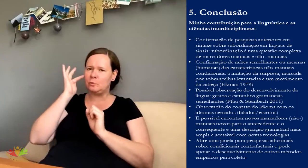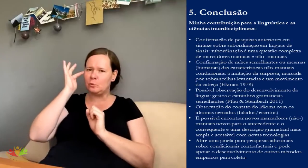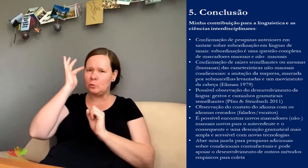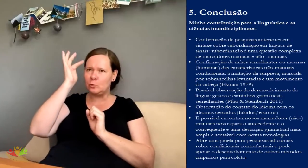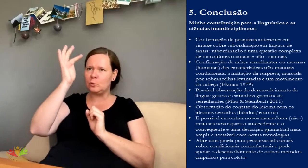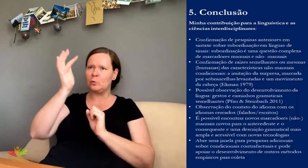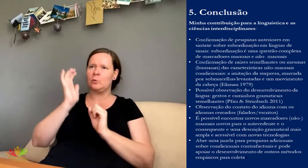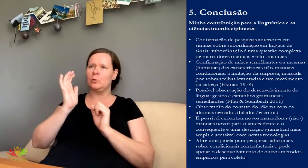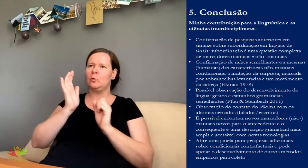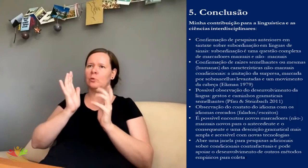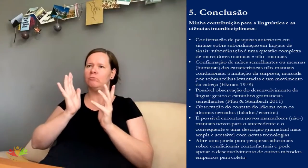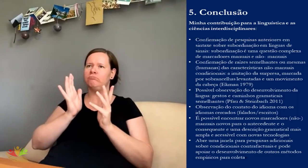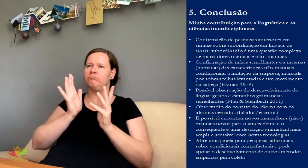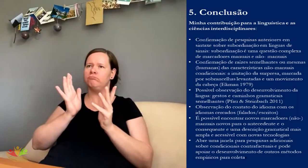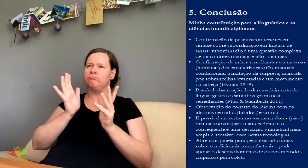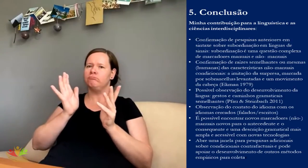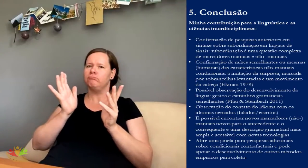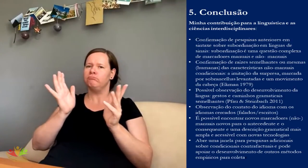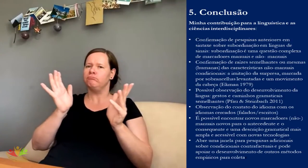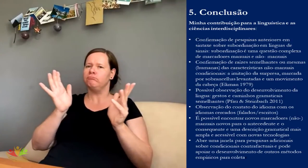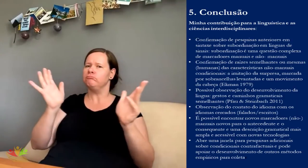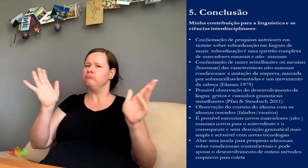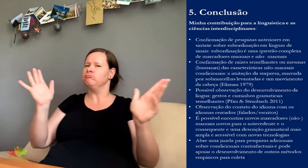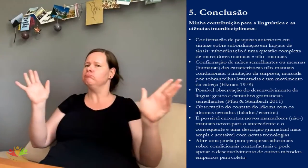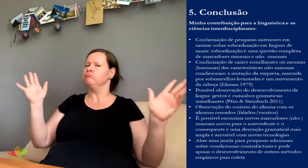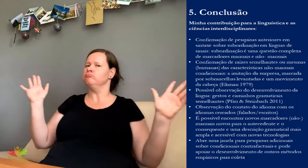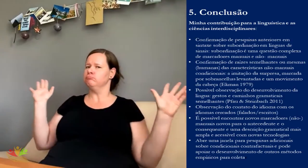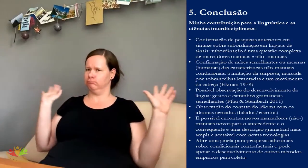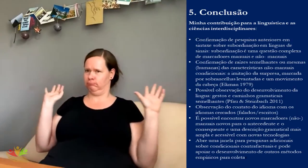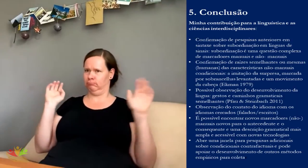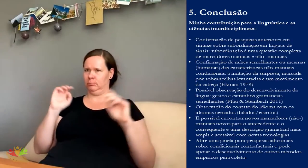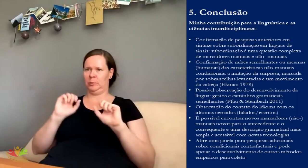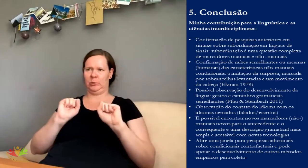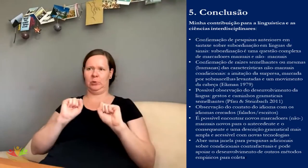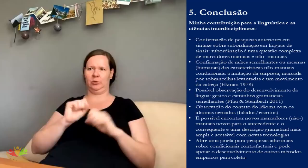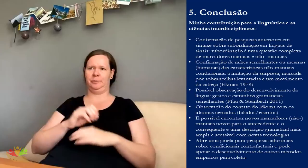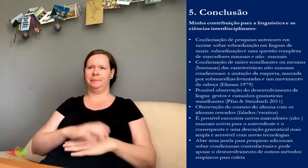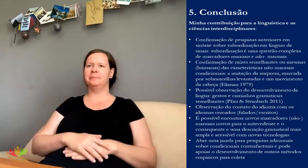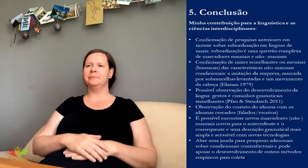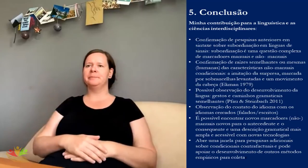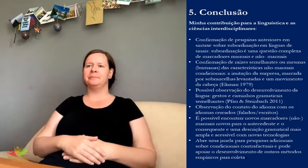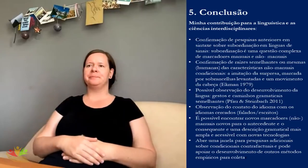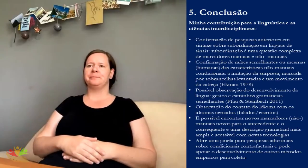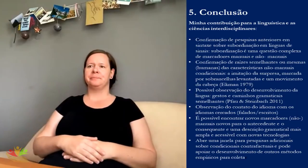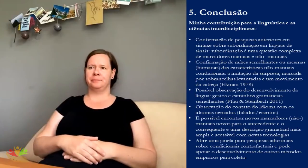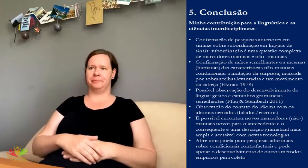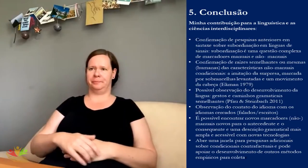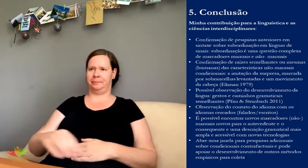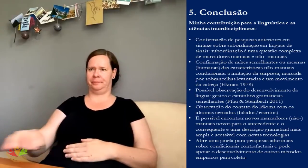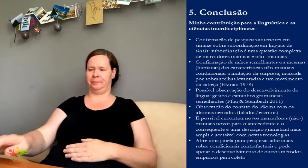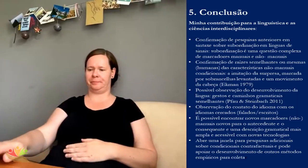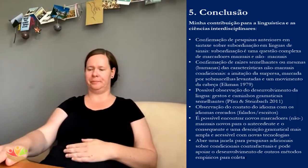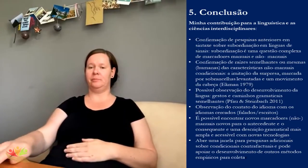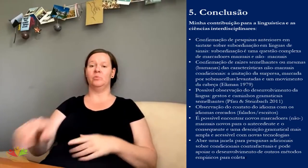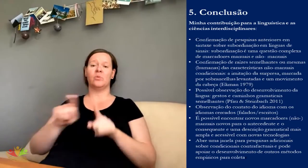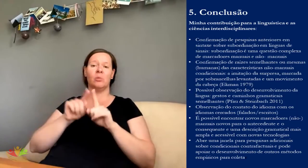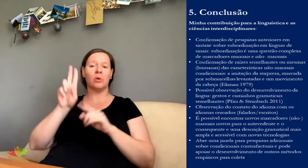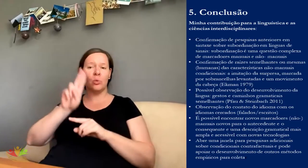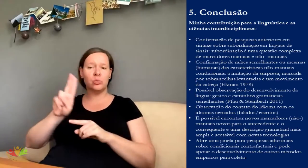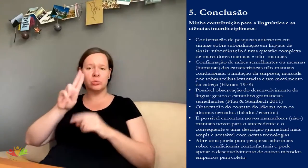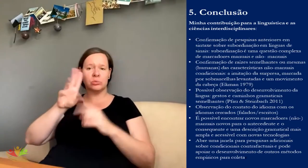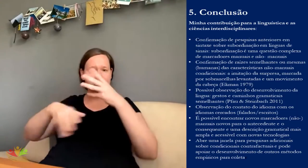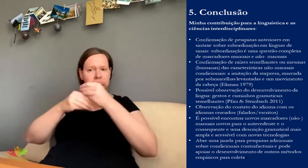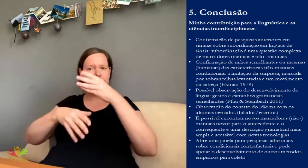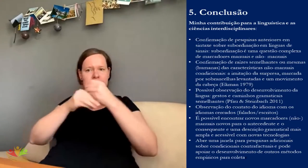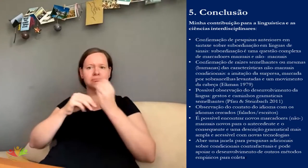gente precisa ver de forma mais gerais, com mais dados, se essa estratégia é de uso geral ou se isso se confina